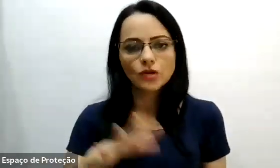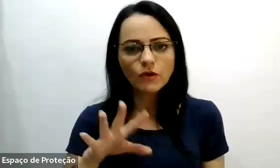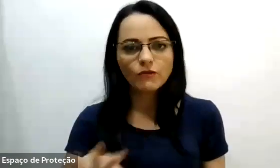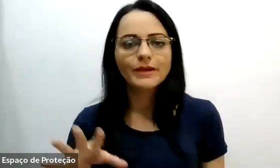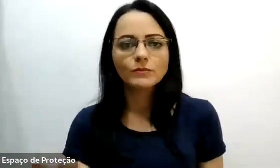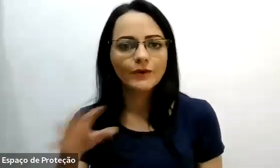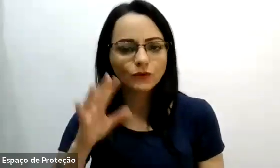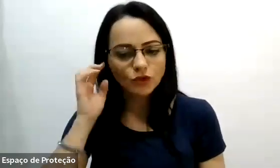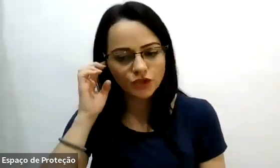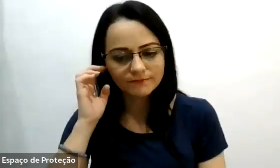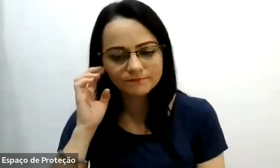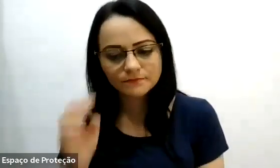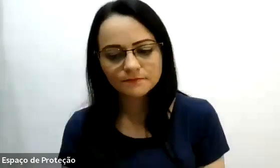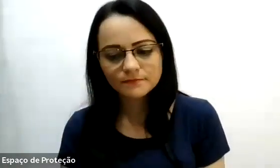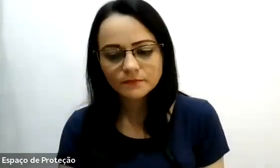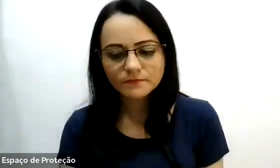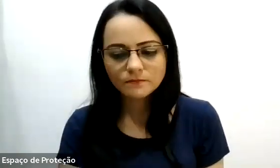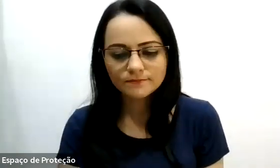do alfabeto manual todinho.